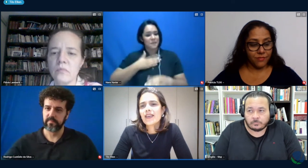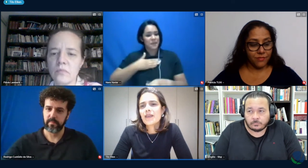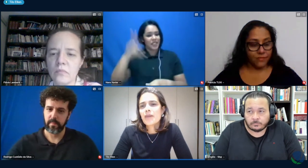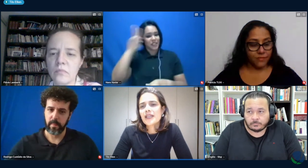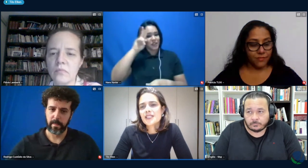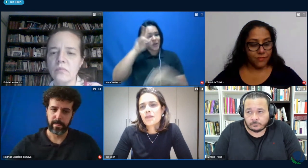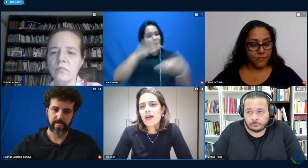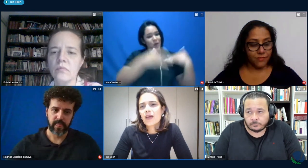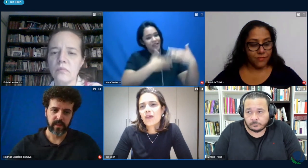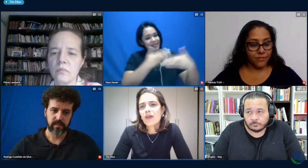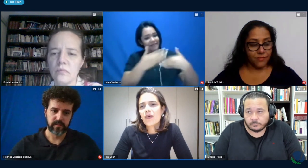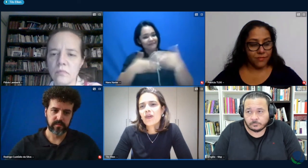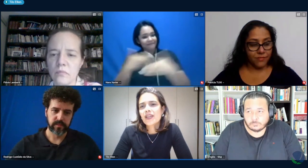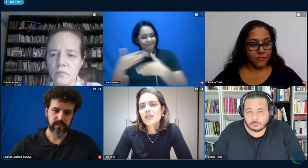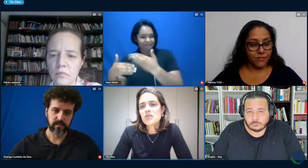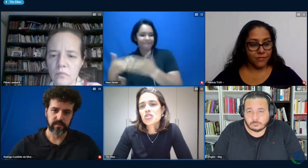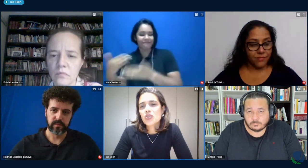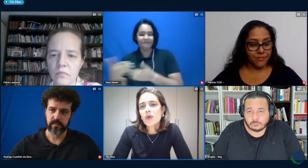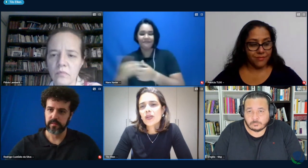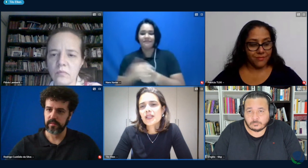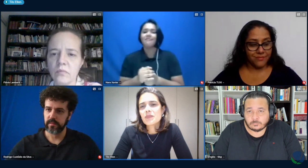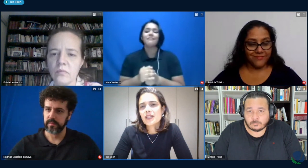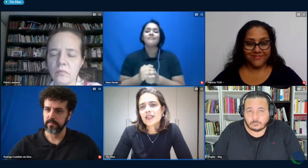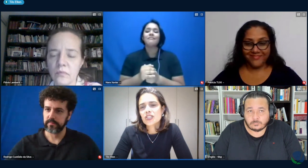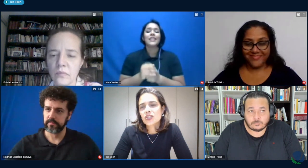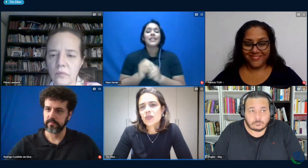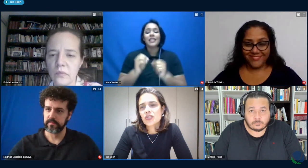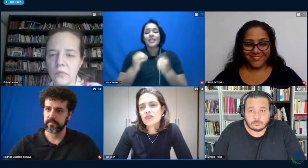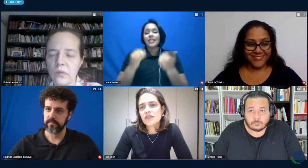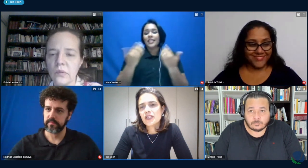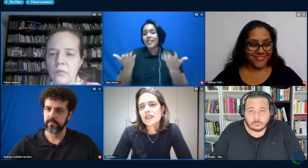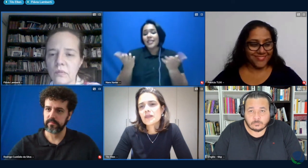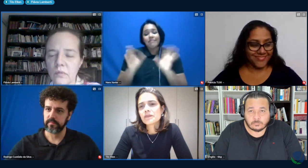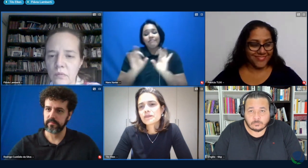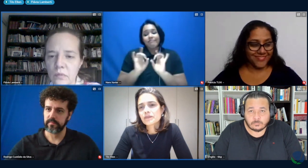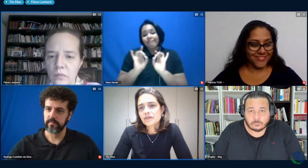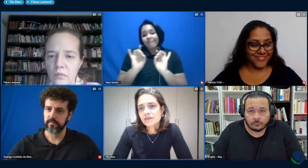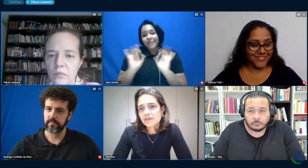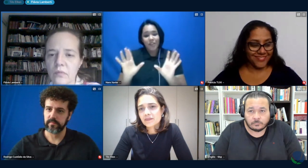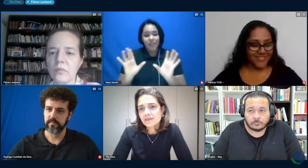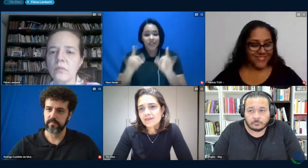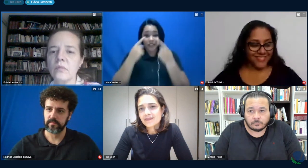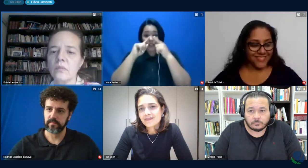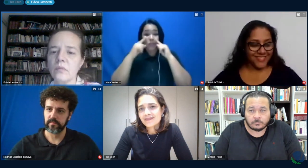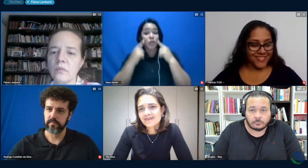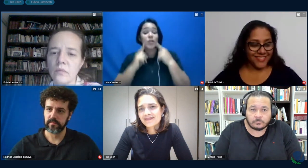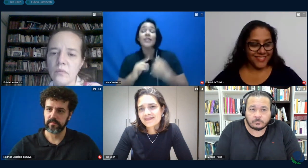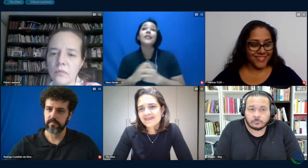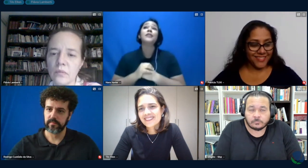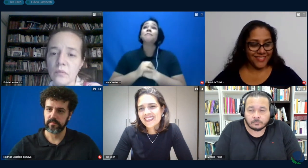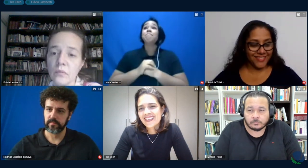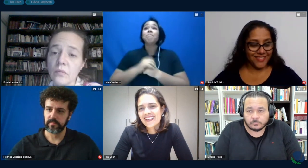que participaram agora da minha história e da minha trajetória de vida.